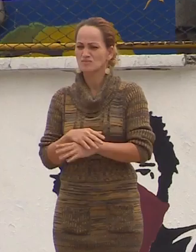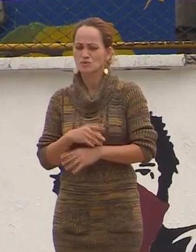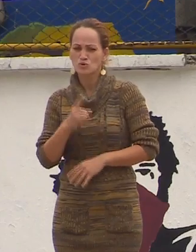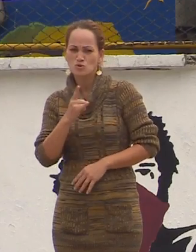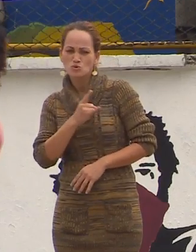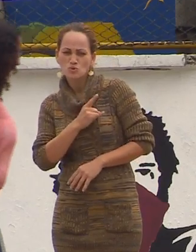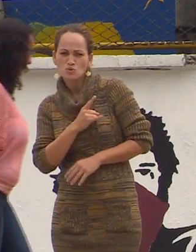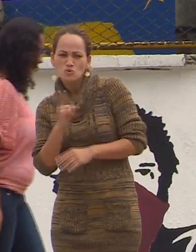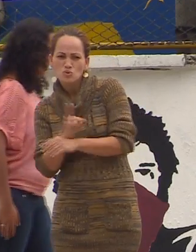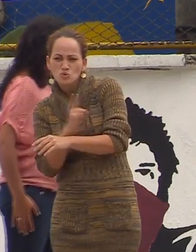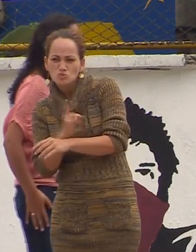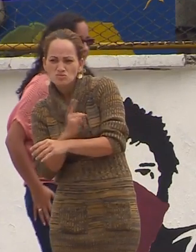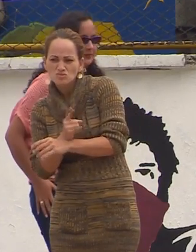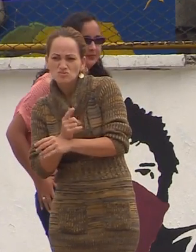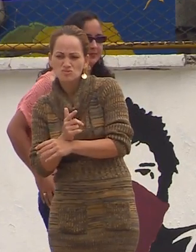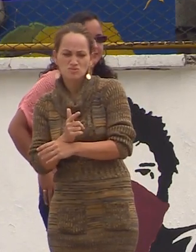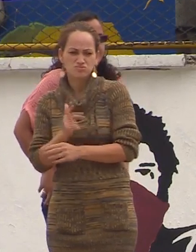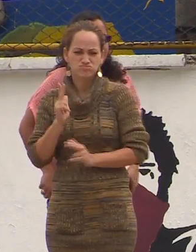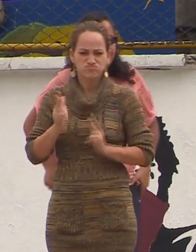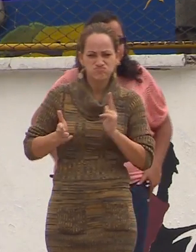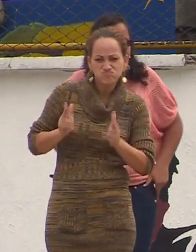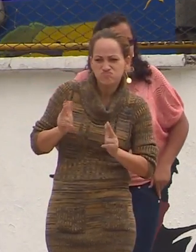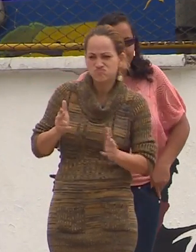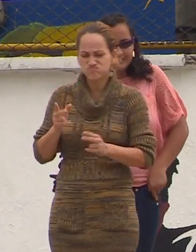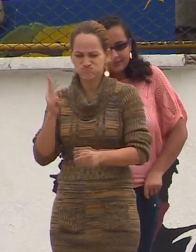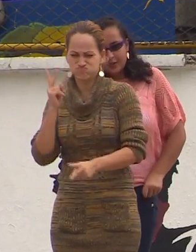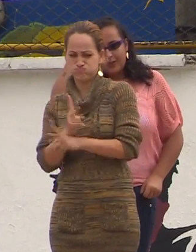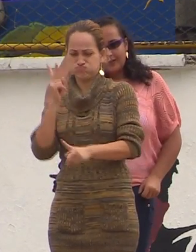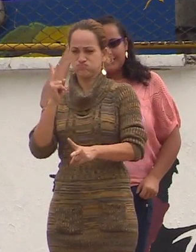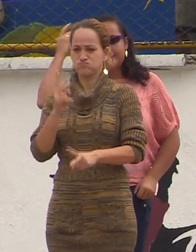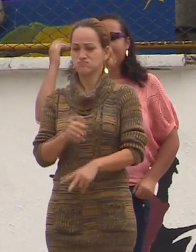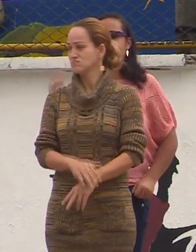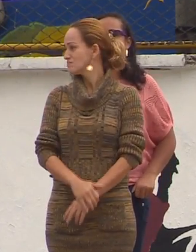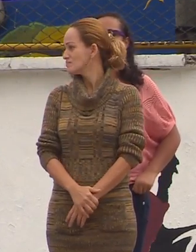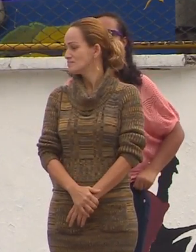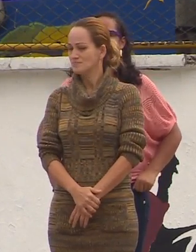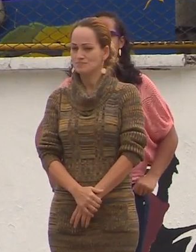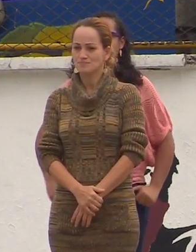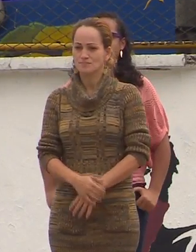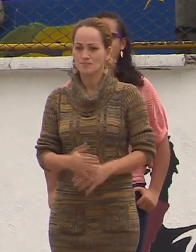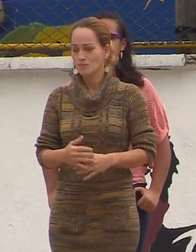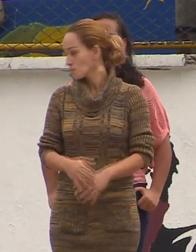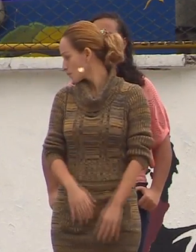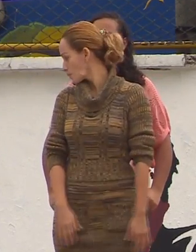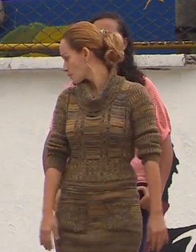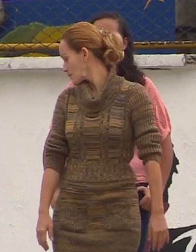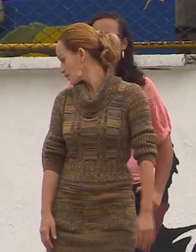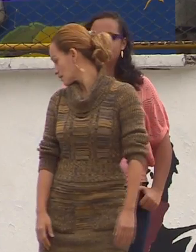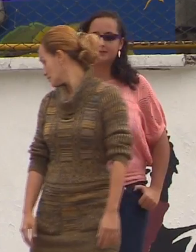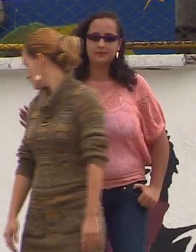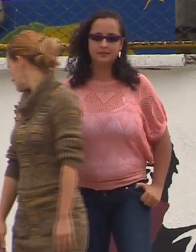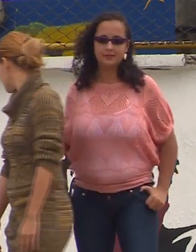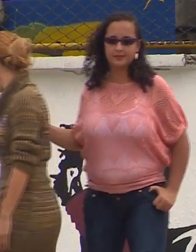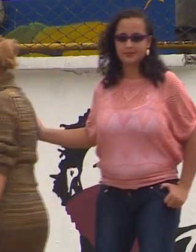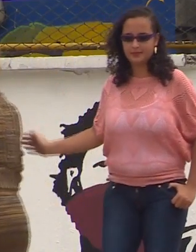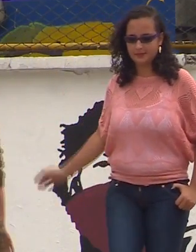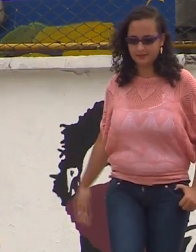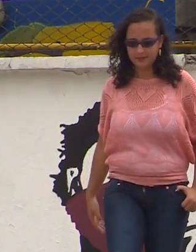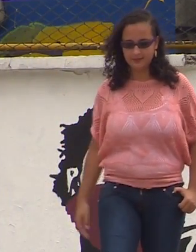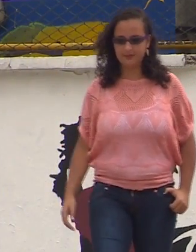de dispositivos violentos. Es el momento de preguntarnos con